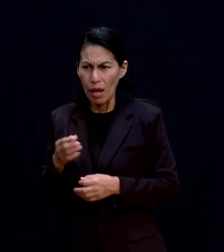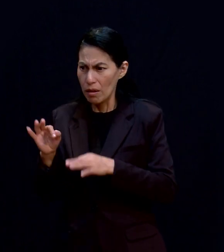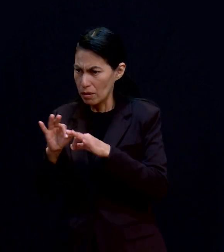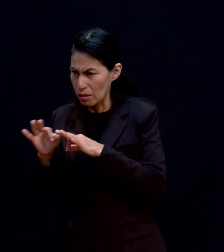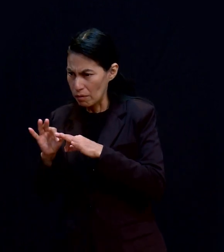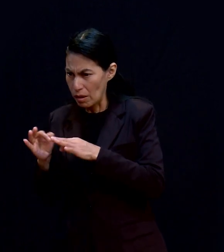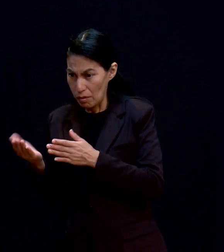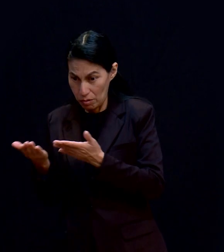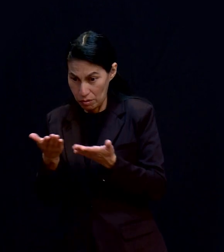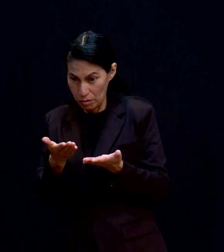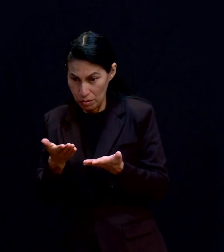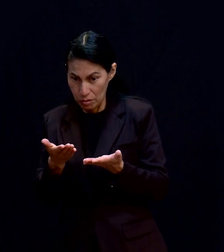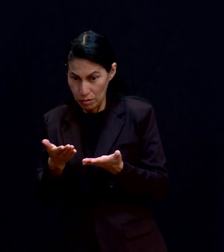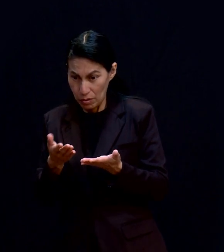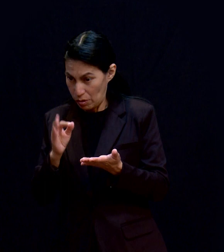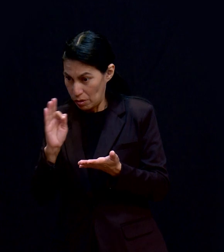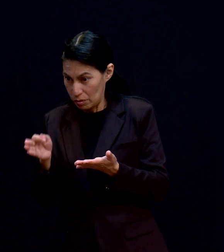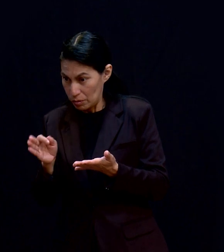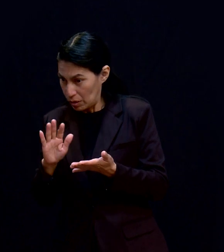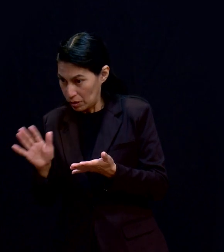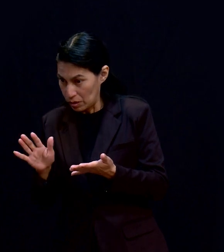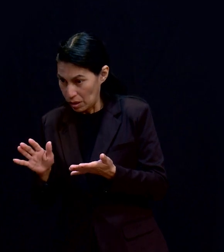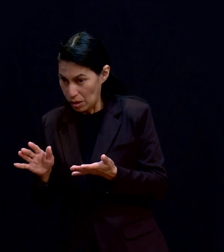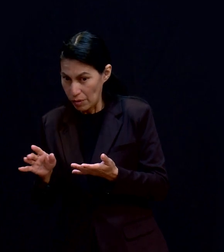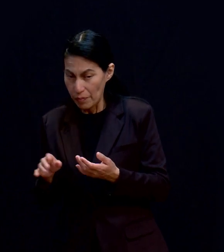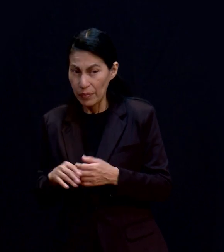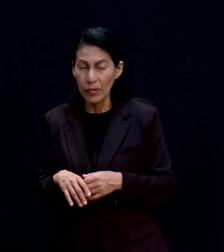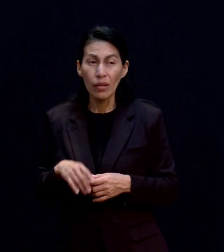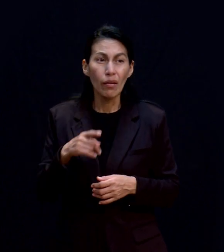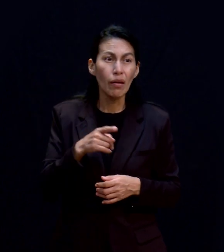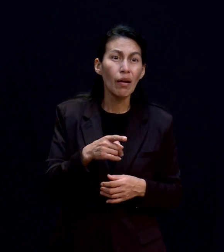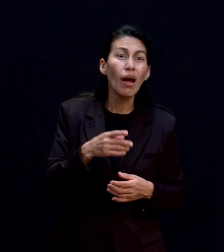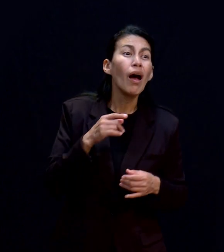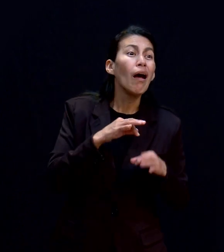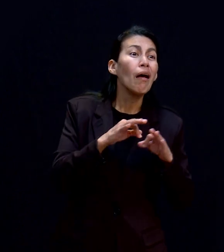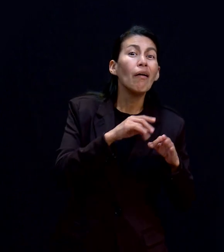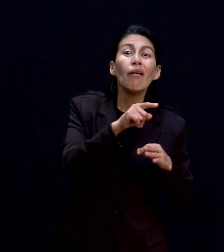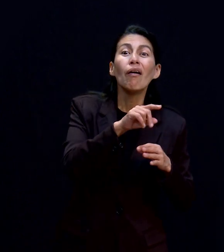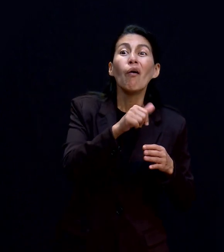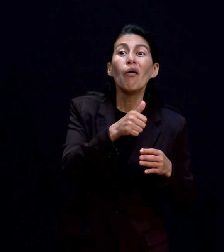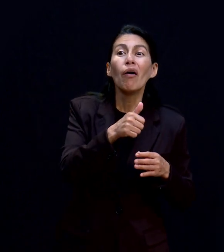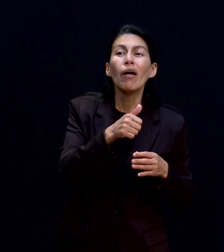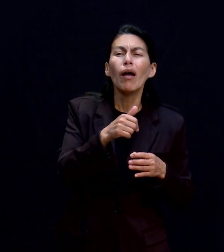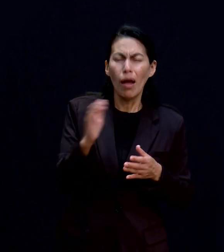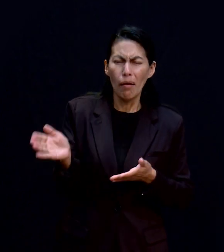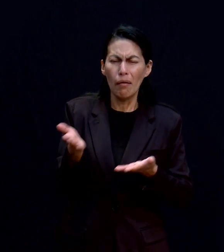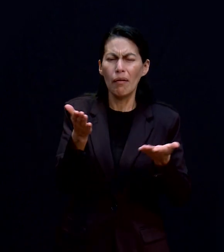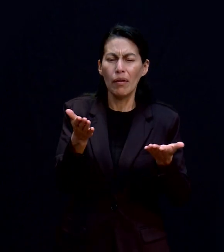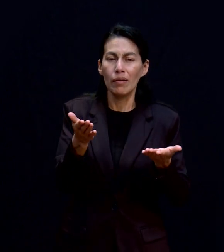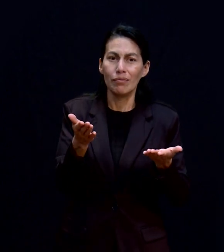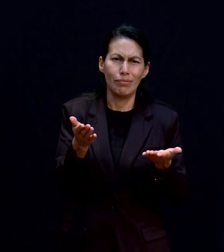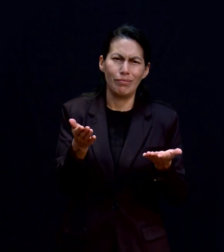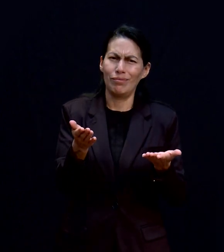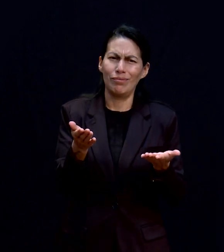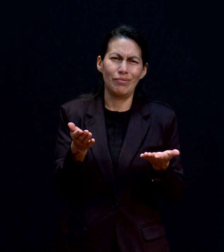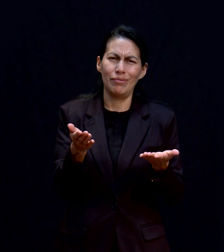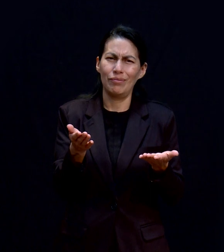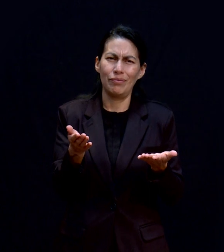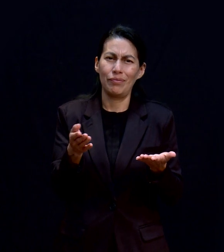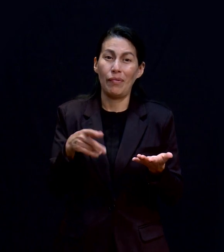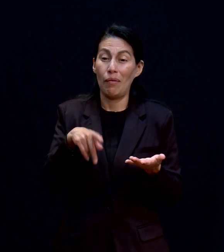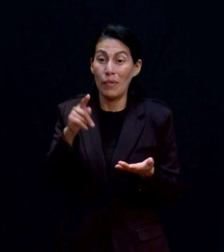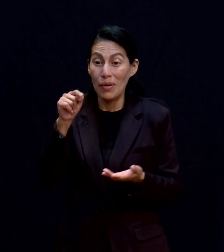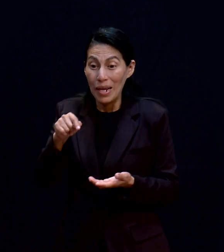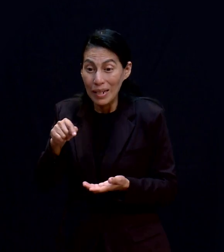diga eso cuando te está proponiendo ya y hace aceptado que va a apoyar formalmente sin embargo ahí